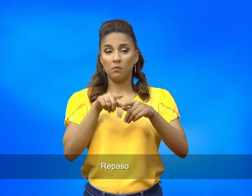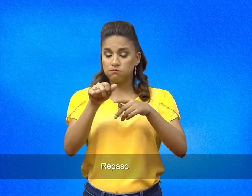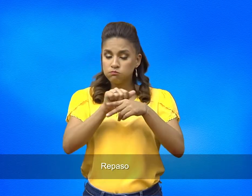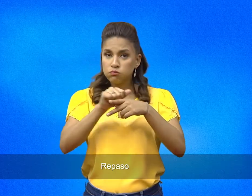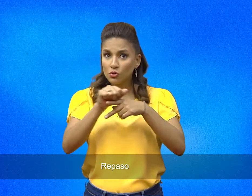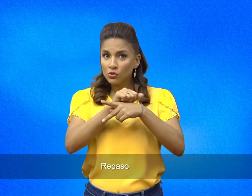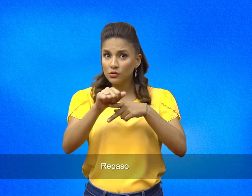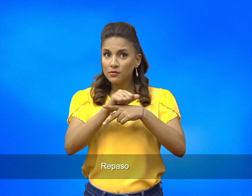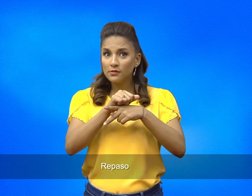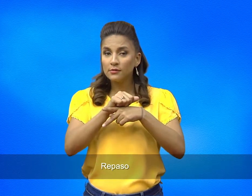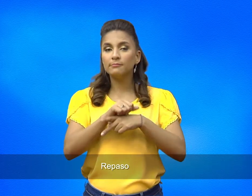repaso